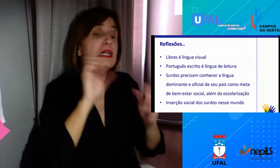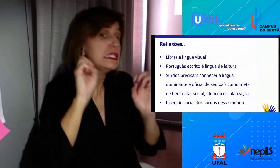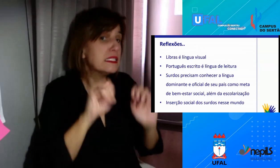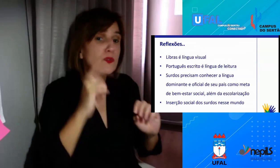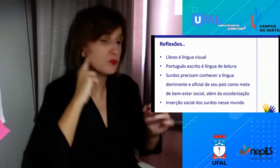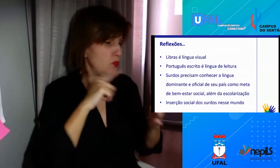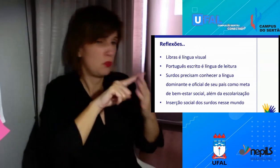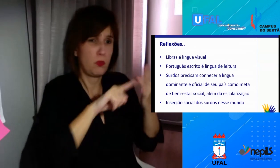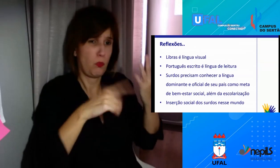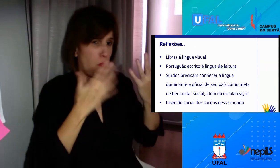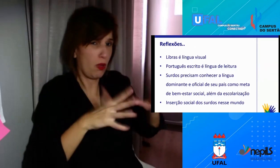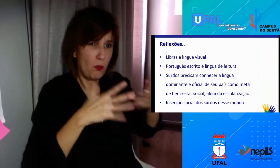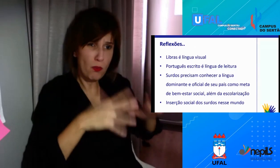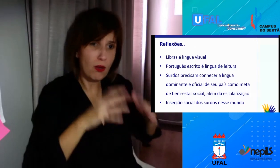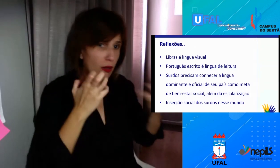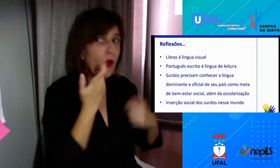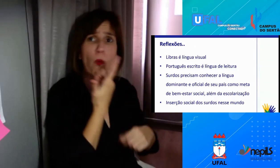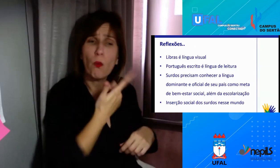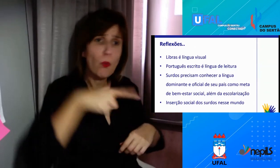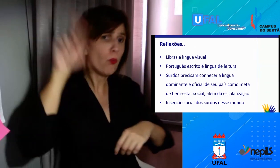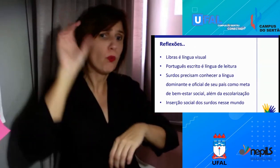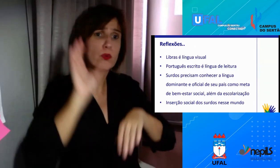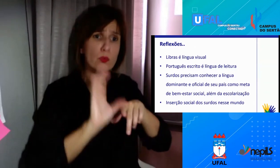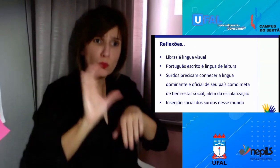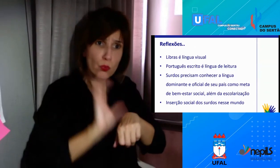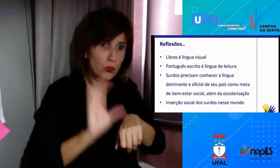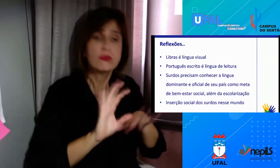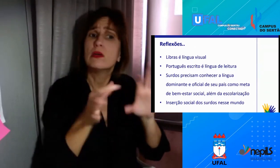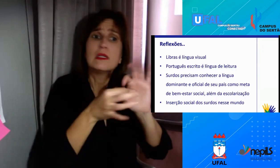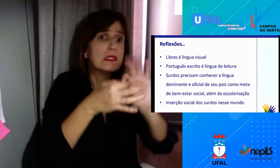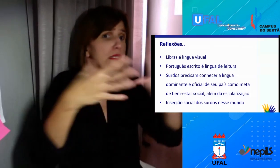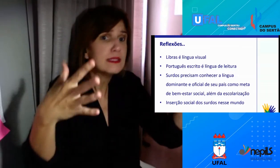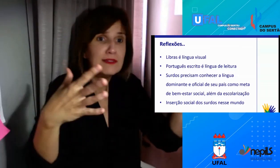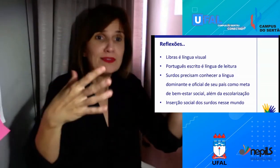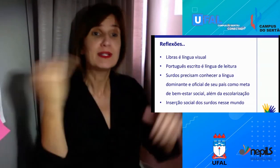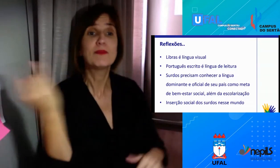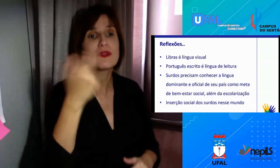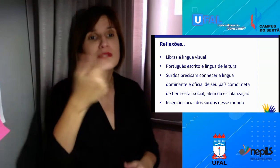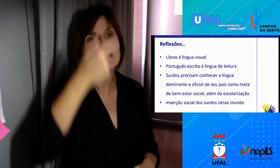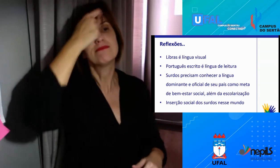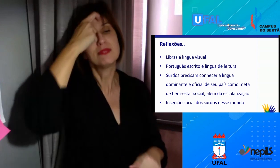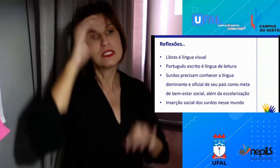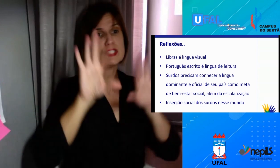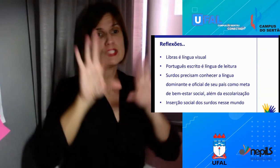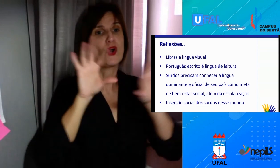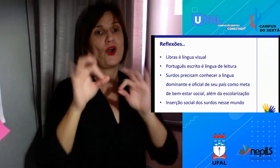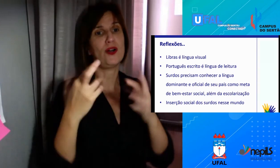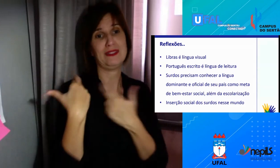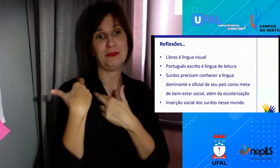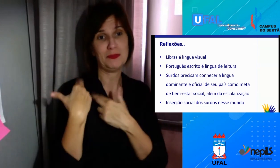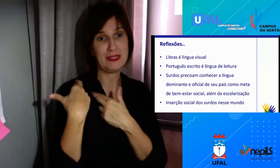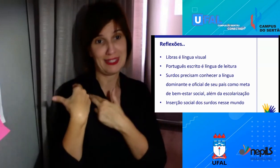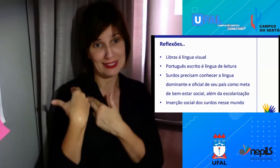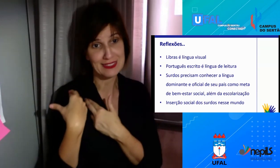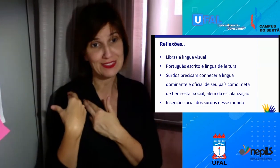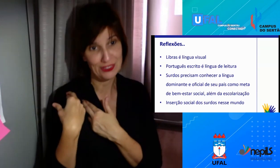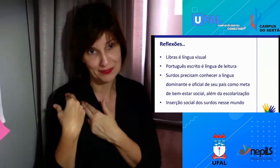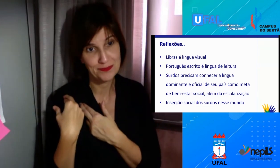bilíngue é um outro curso, e caso o aluno não queira nenhum desses cursos, ele também tem a consciência